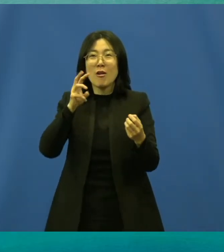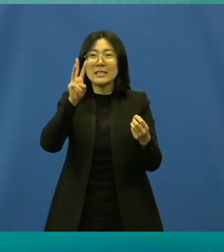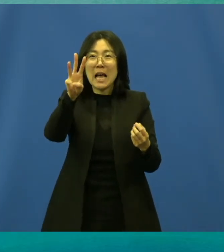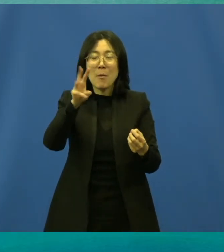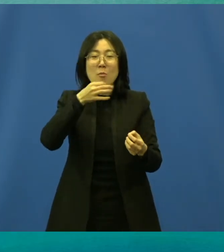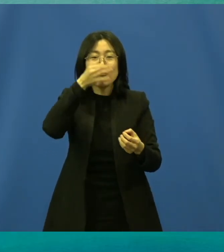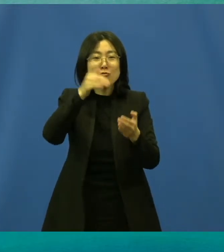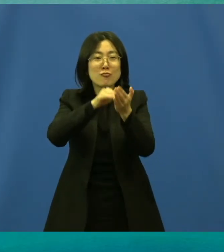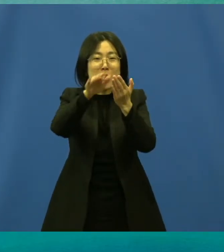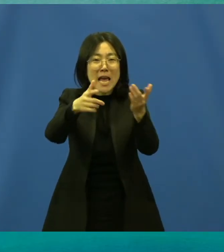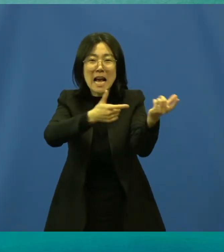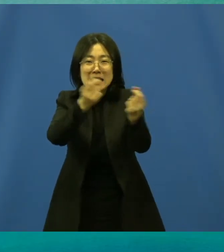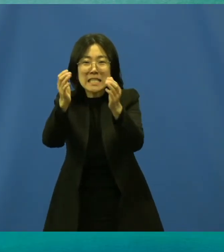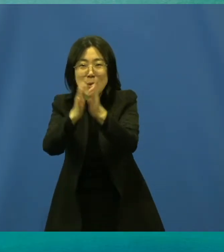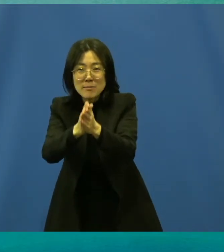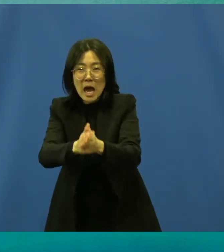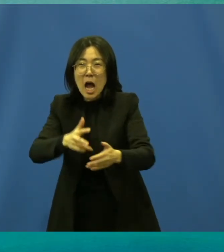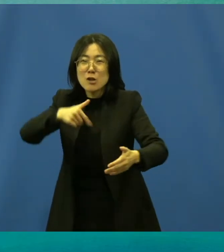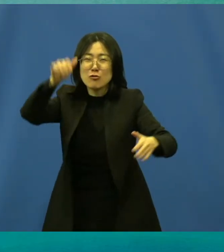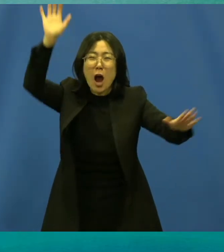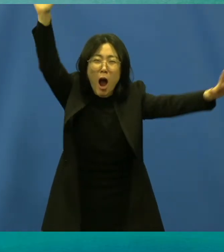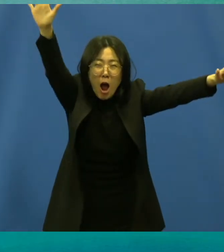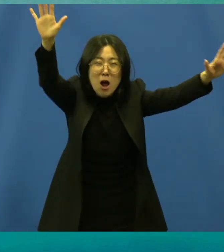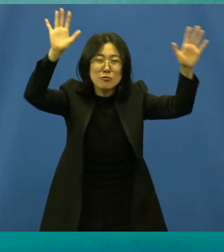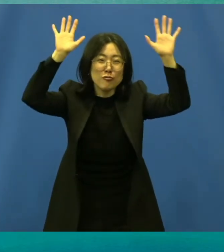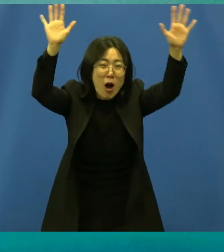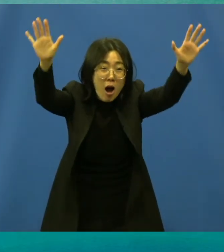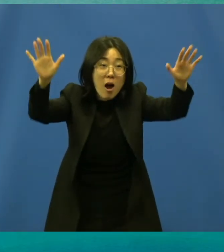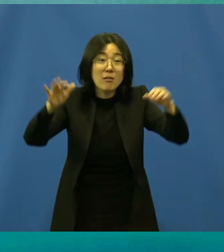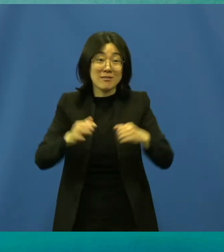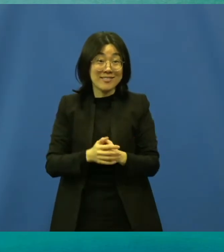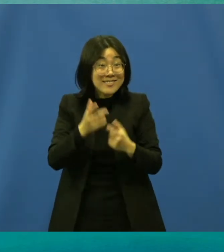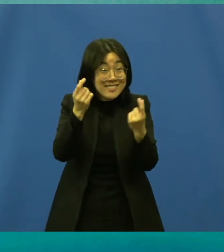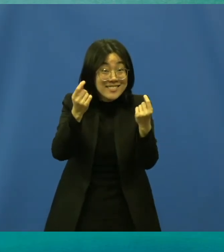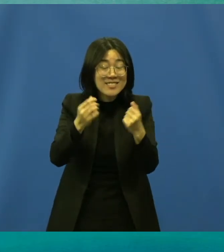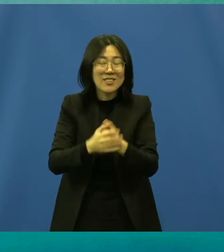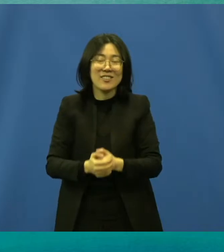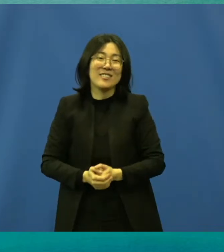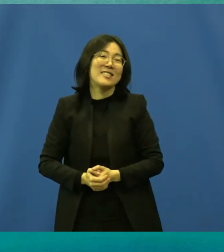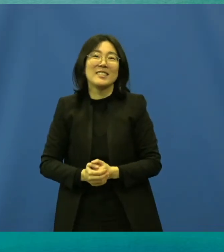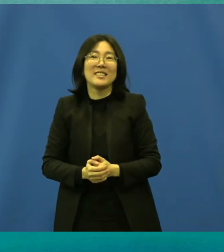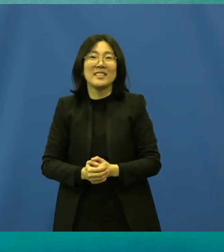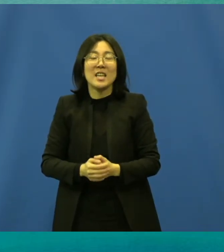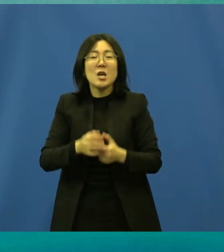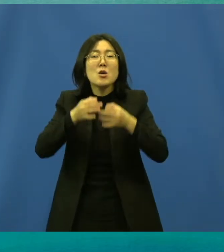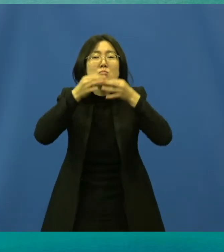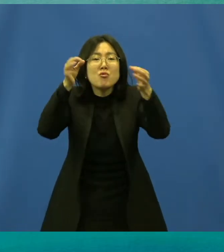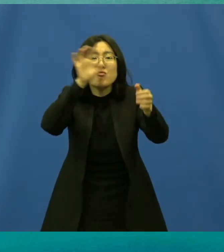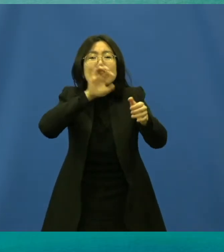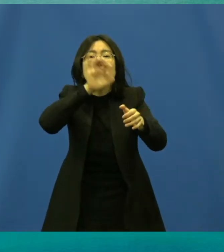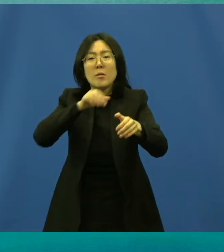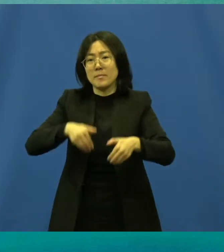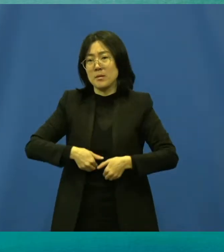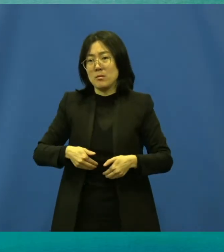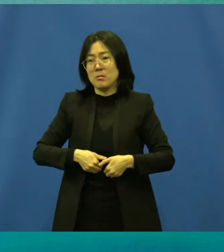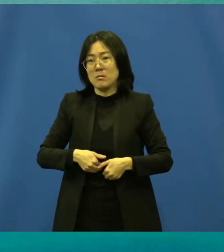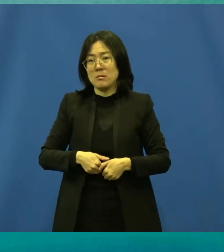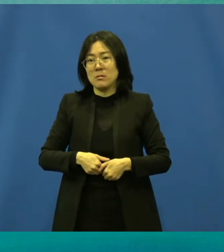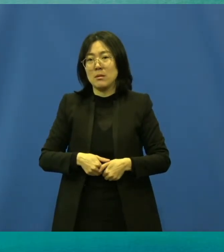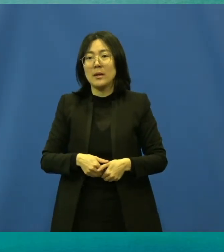너무 뜨거워요. 우리 청년들이 얼마나 뜨겁게 기도하는지 참 감사해요. 너무너무 감사해요.